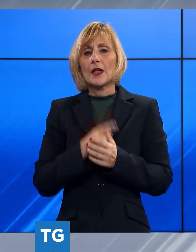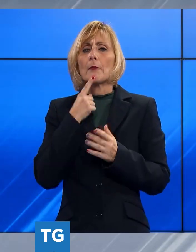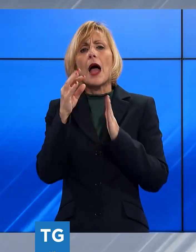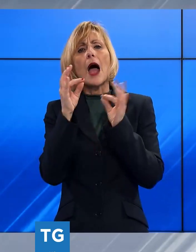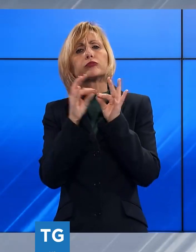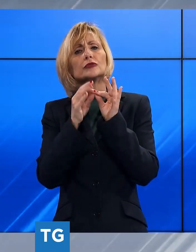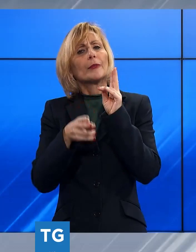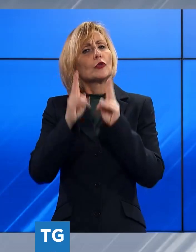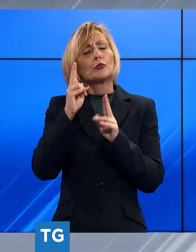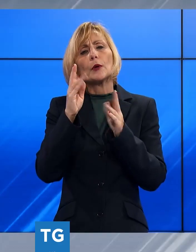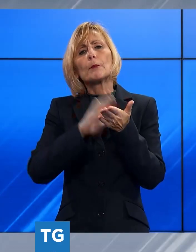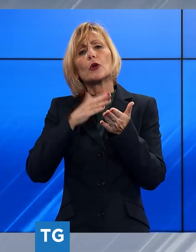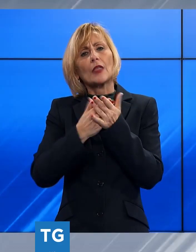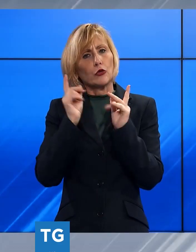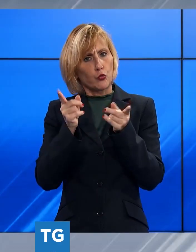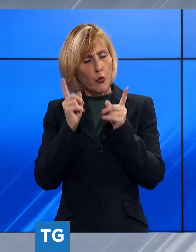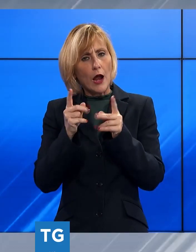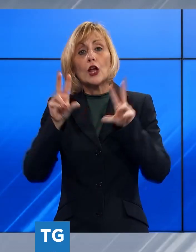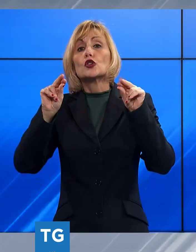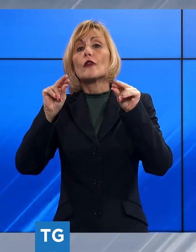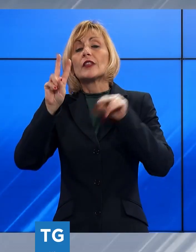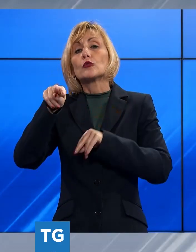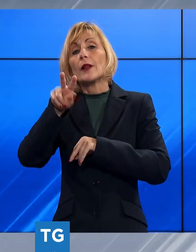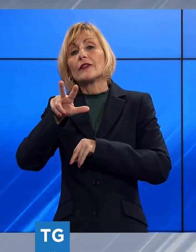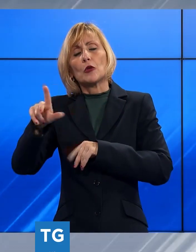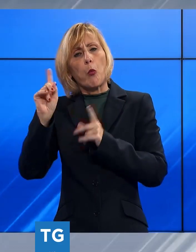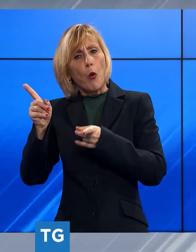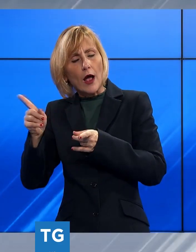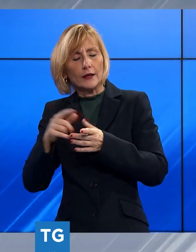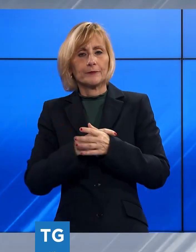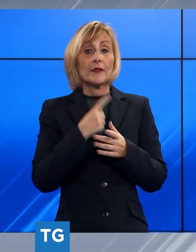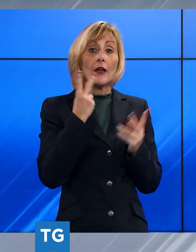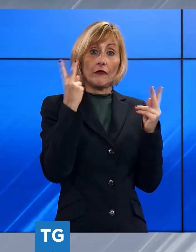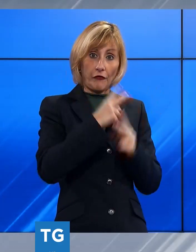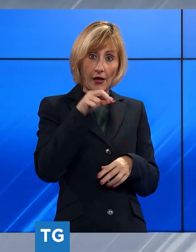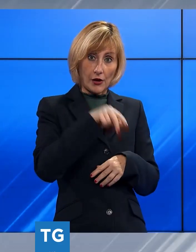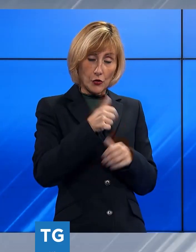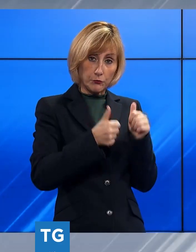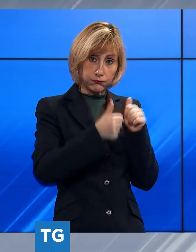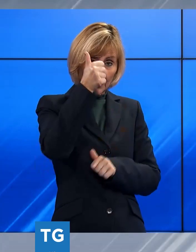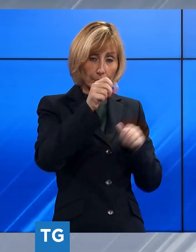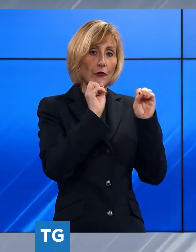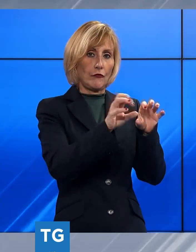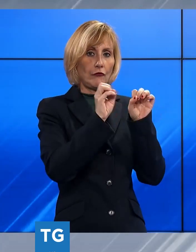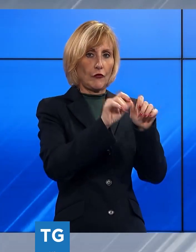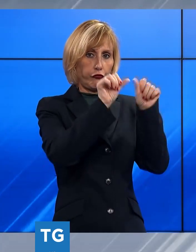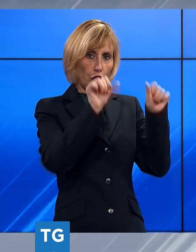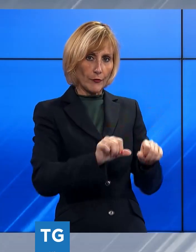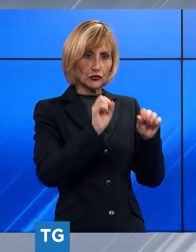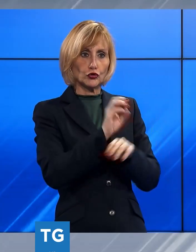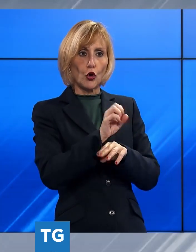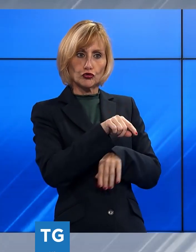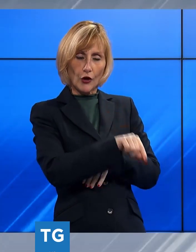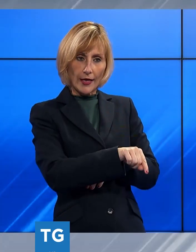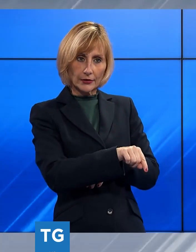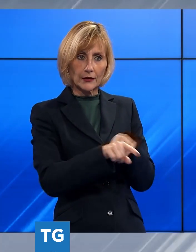importanti e le novità dell'edizione 20203 Intanto il fatto che c'è una sia di nuovo la formazione per docenti Come gli anni scorsi